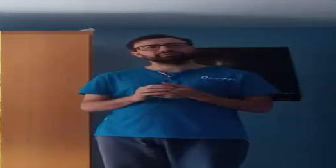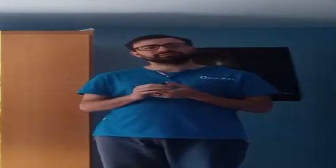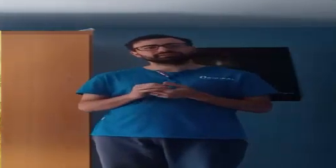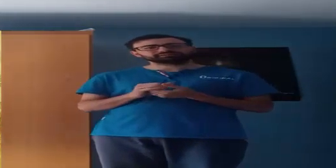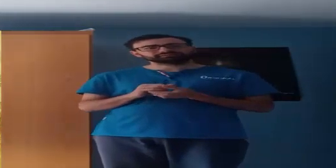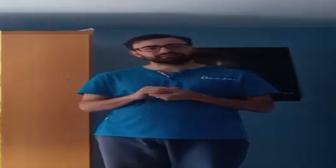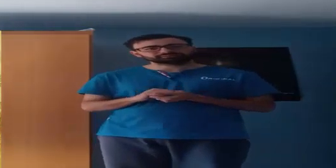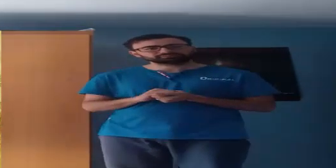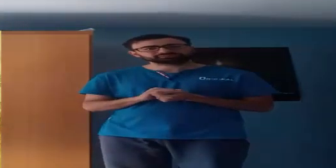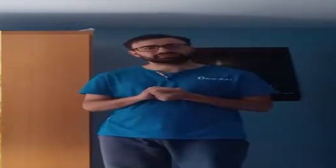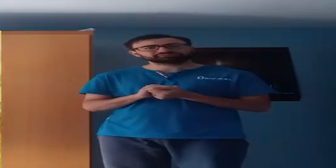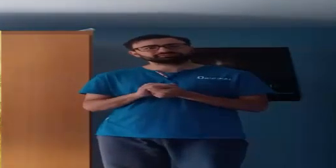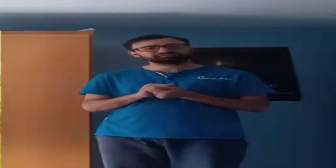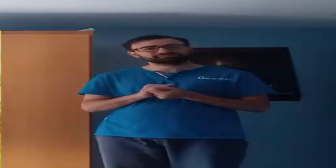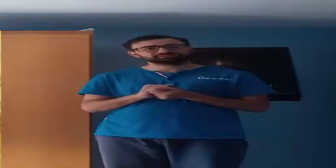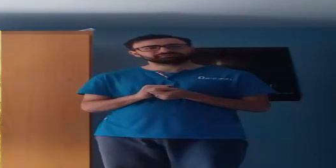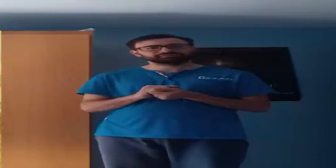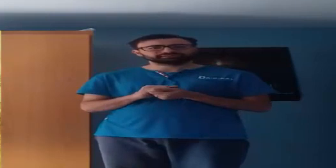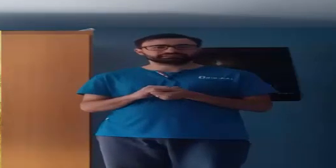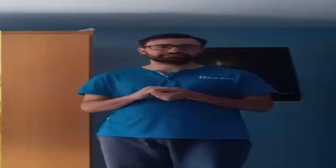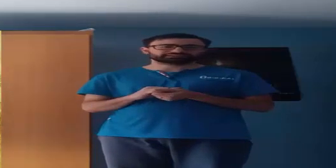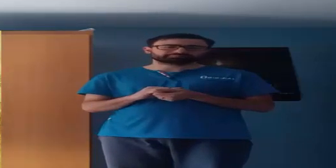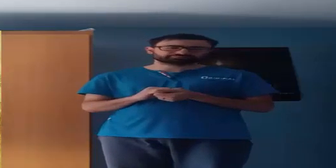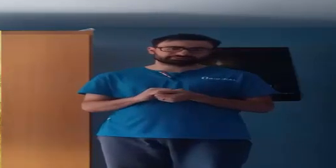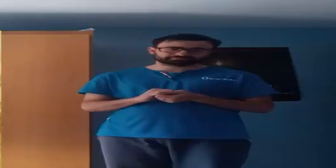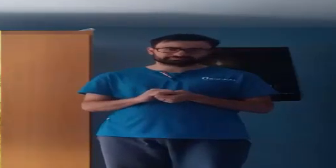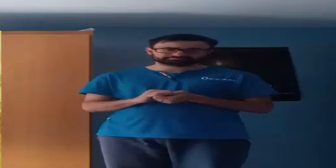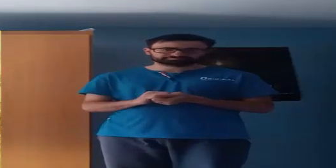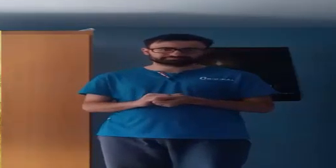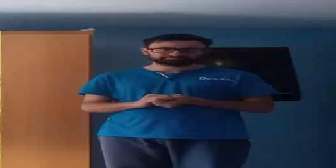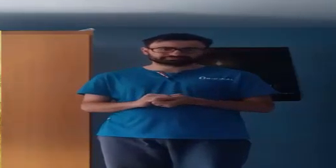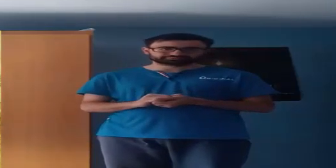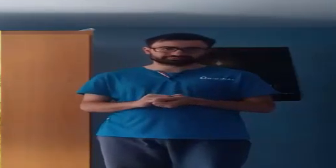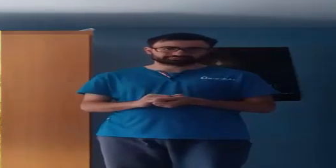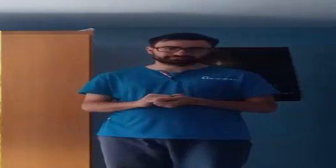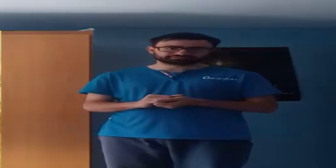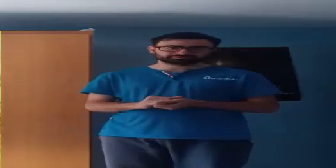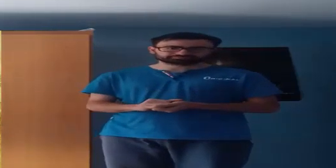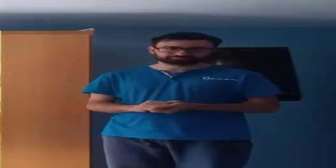un buen día. Saludos a todos y hasta la próxima. Chao.